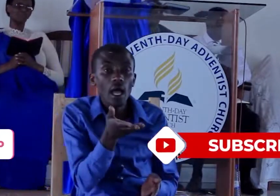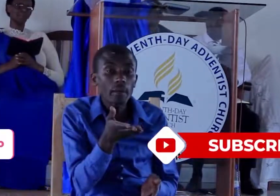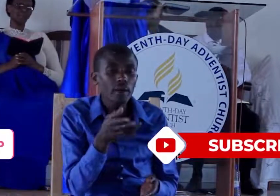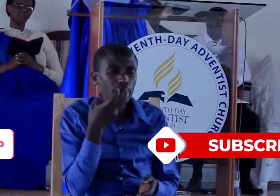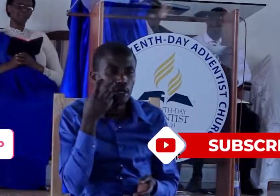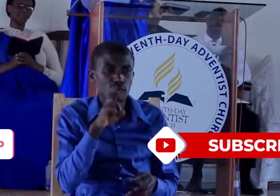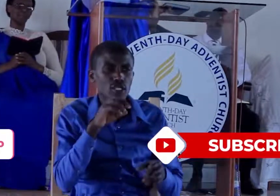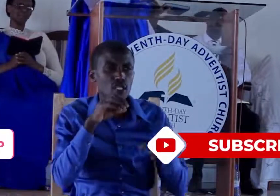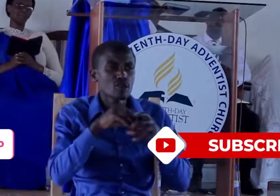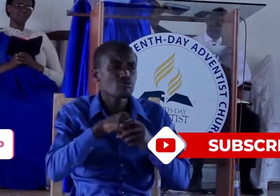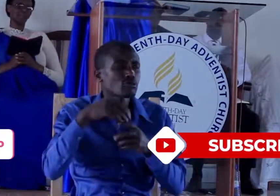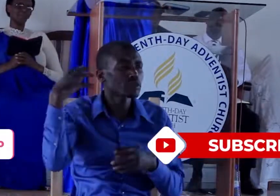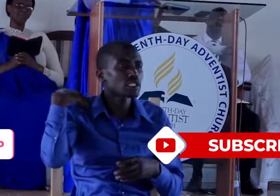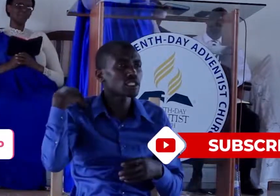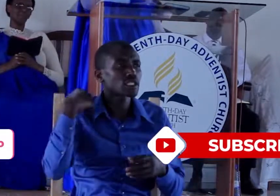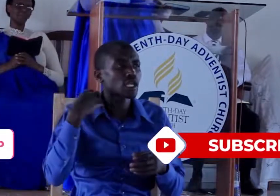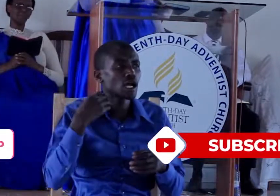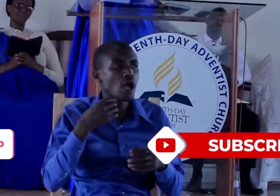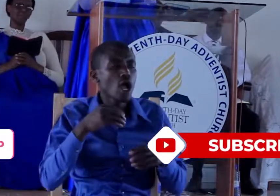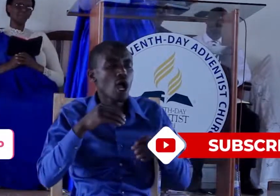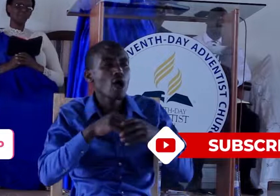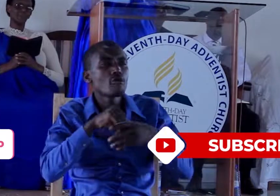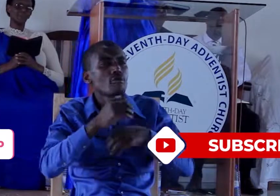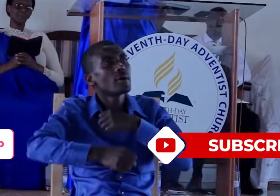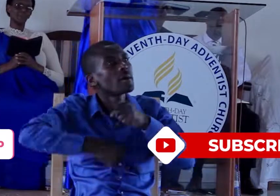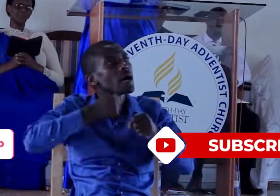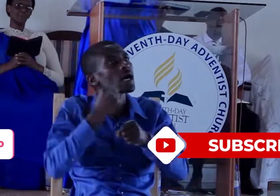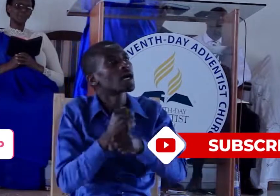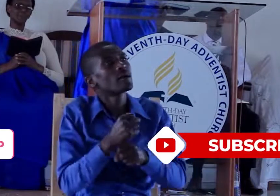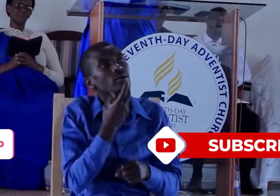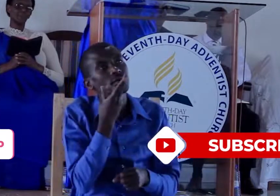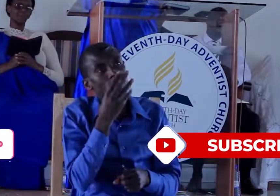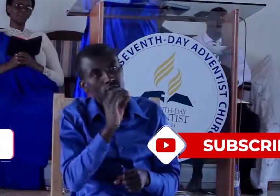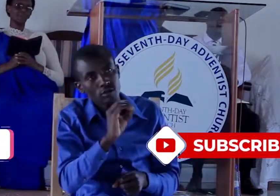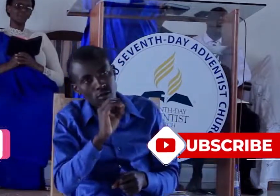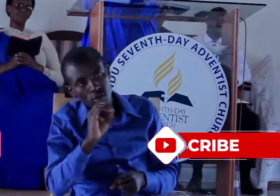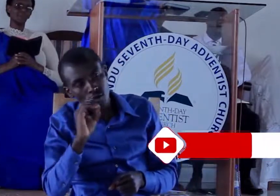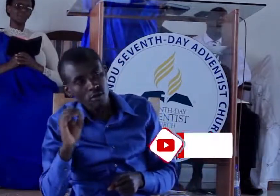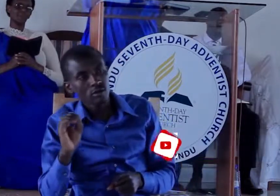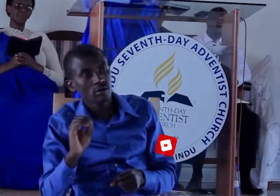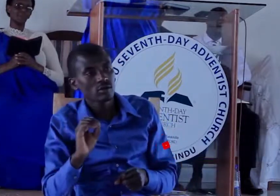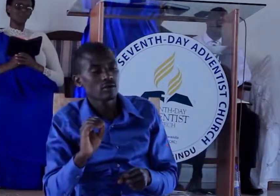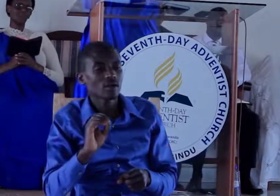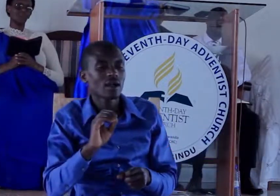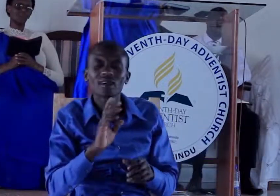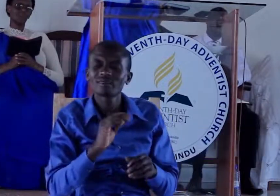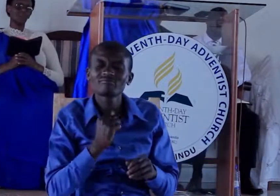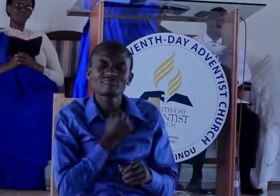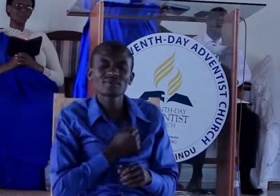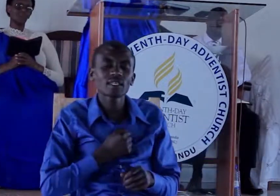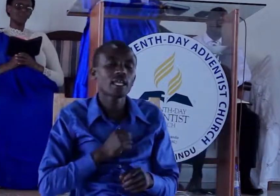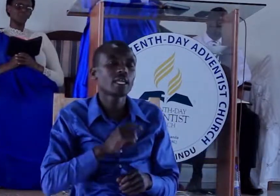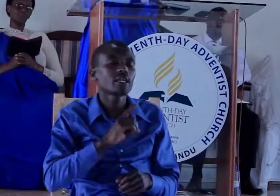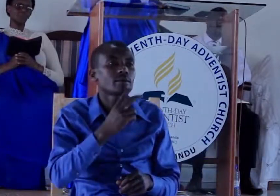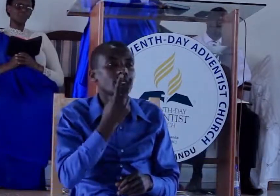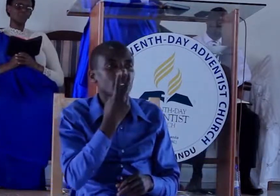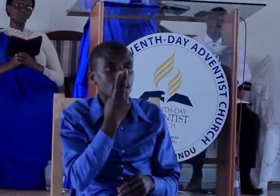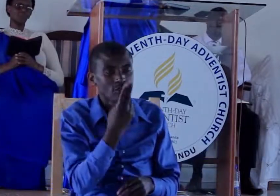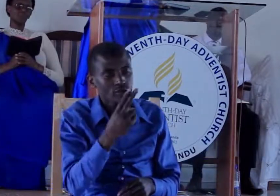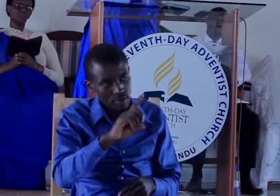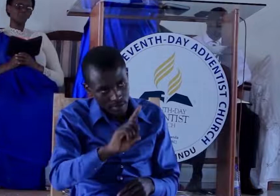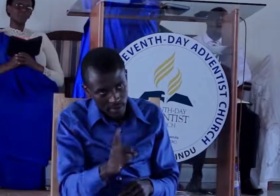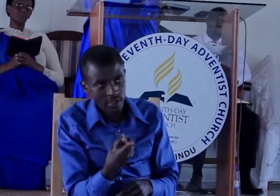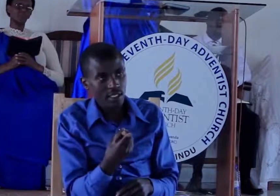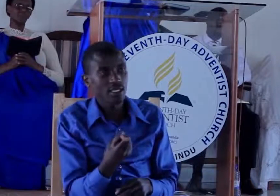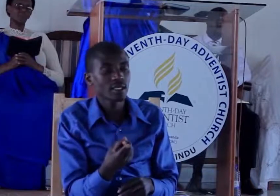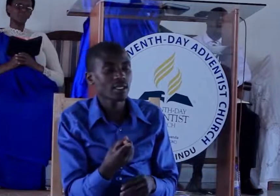muce tw'Ubugesera ahagana mu mwaka w'ibihumbi bibiri ariko iyi nyubako yacu ushenye uturutse muri fondasiyo mbese